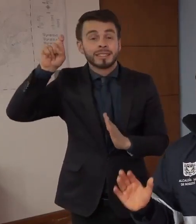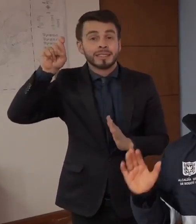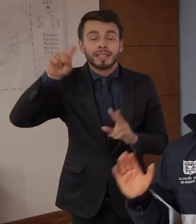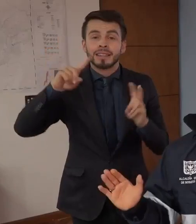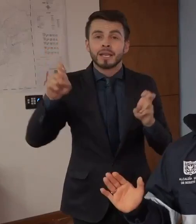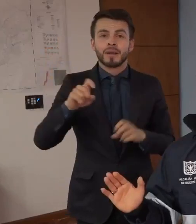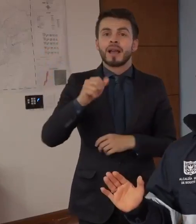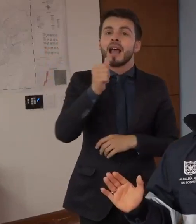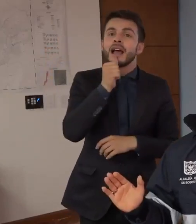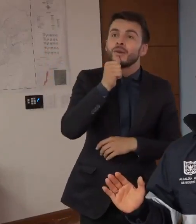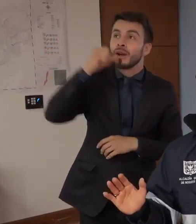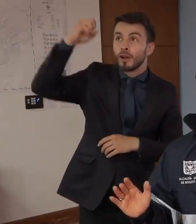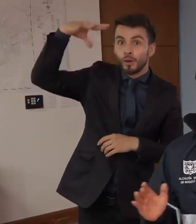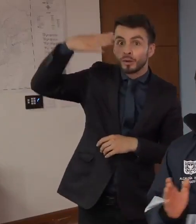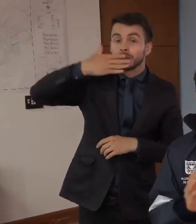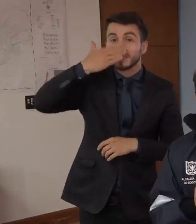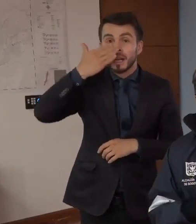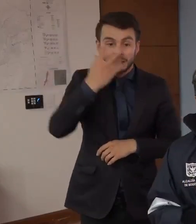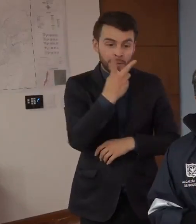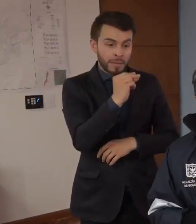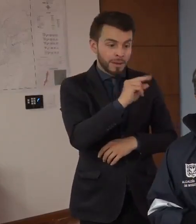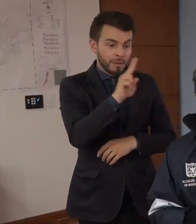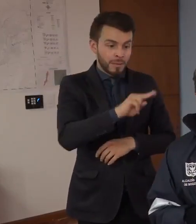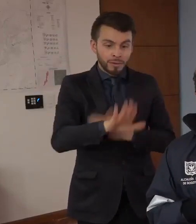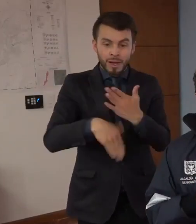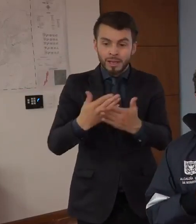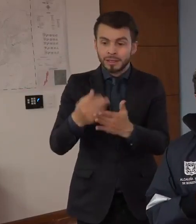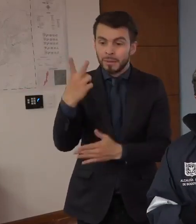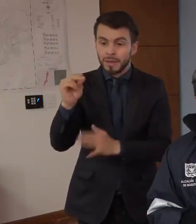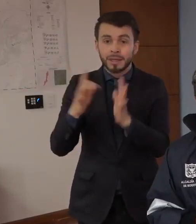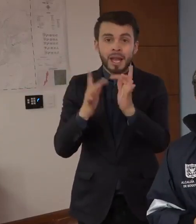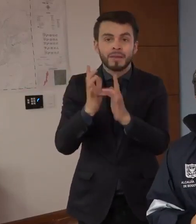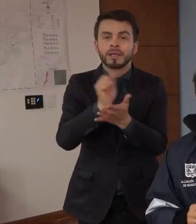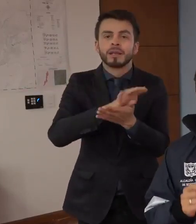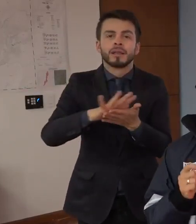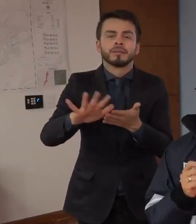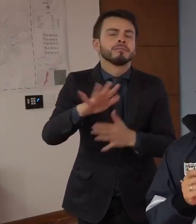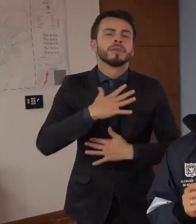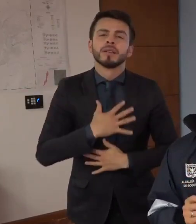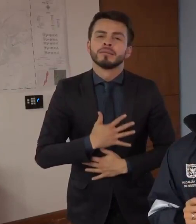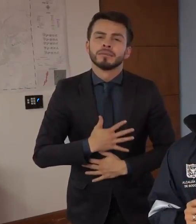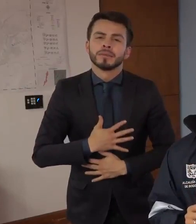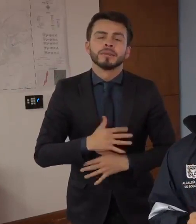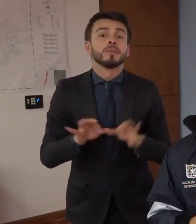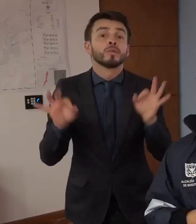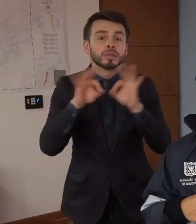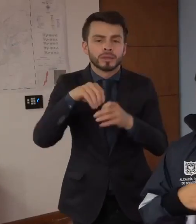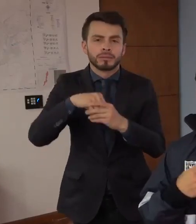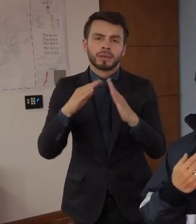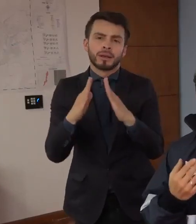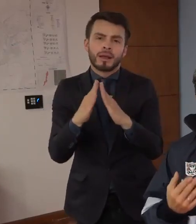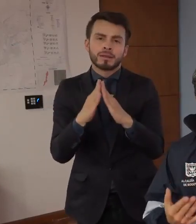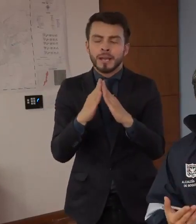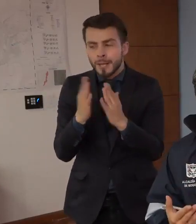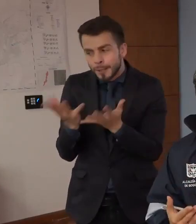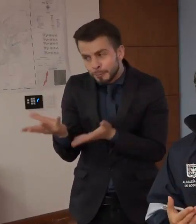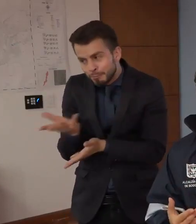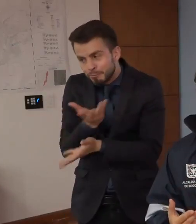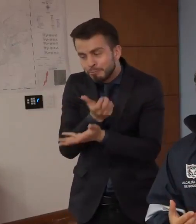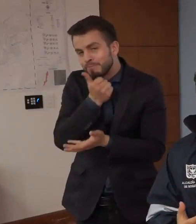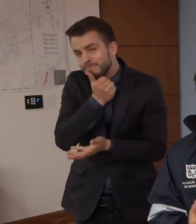entre el 20 de marzo y el 20 de abril. Nos vamos a cuidar. Vamos a aprender. Mucha tolerancia en casa. Vamos a tener que